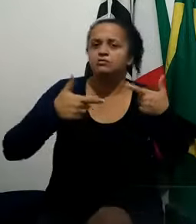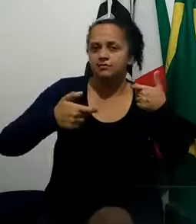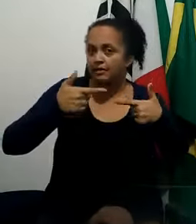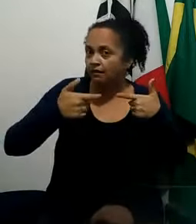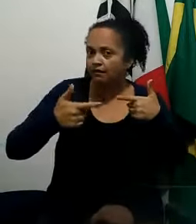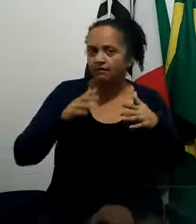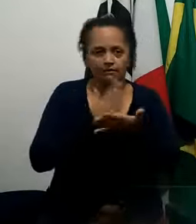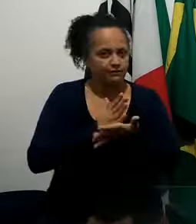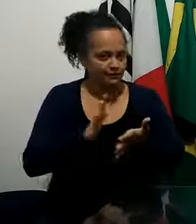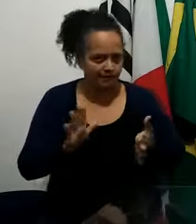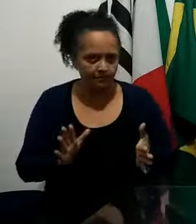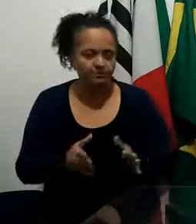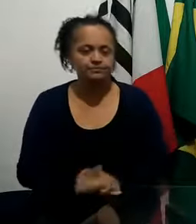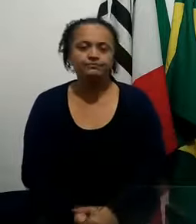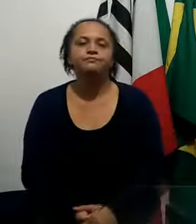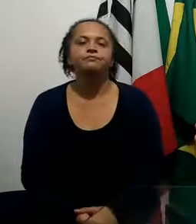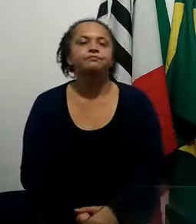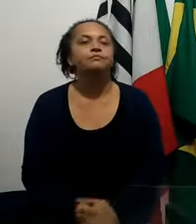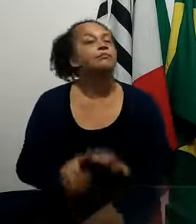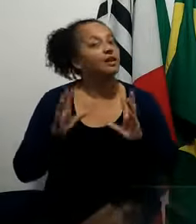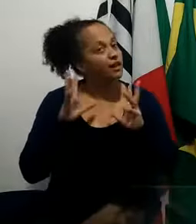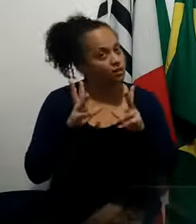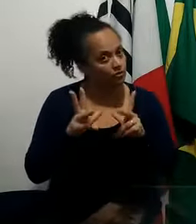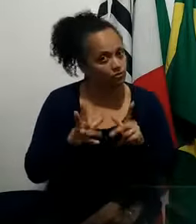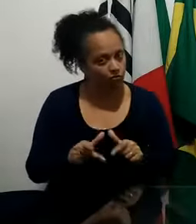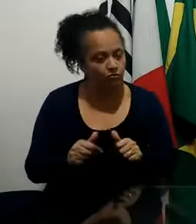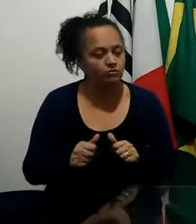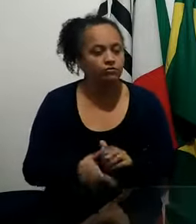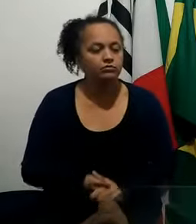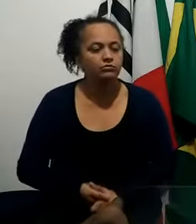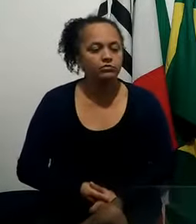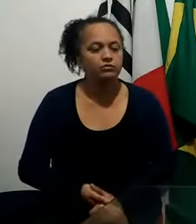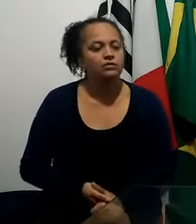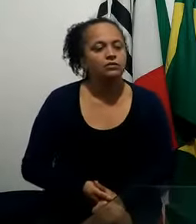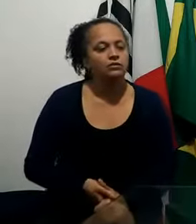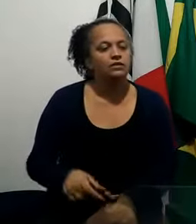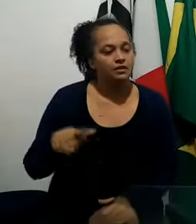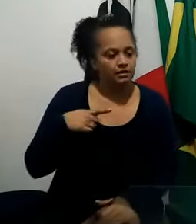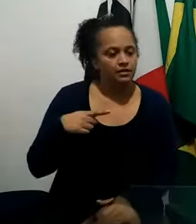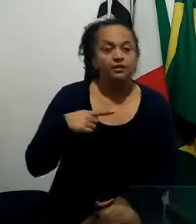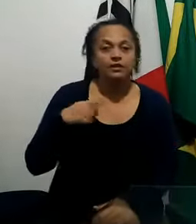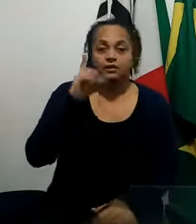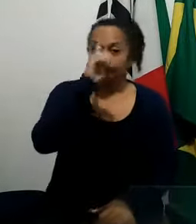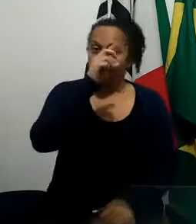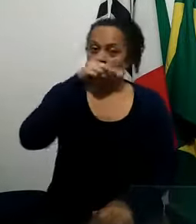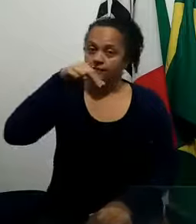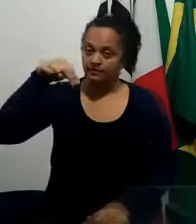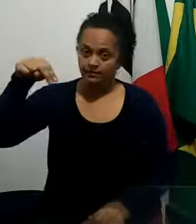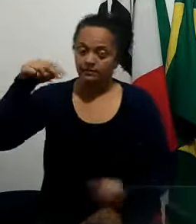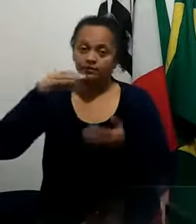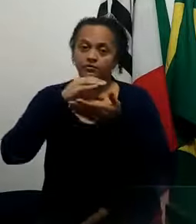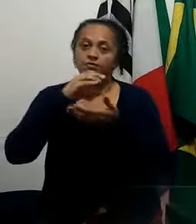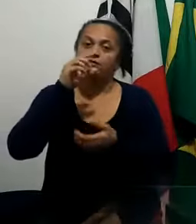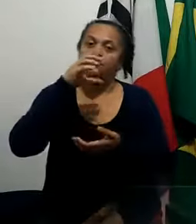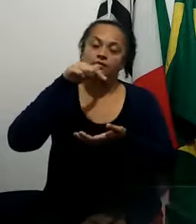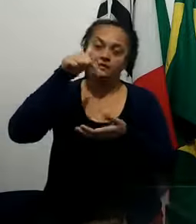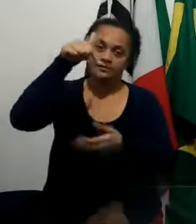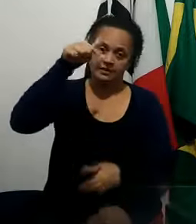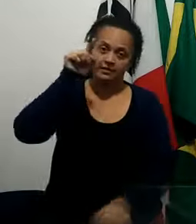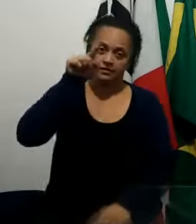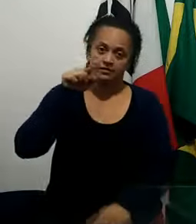isso, né, está nos textos de Daniel capítulo 7, verso